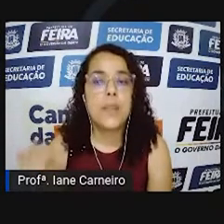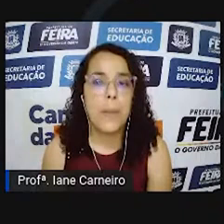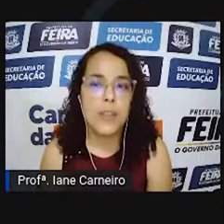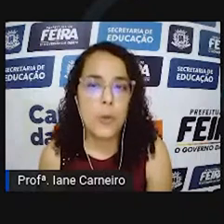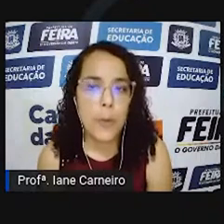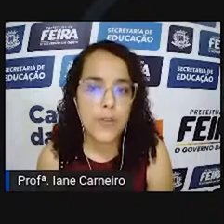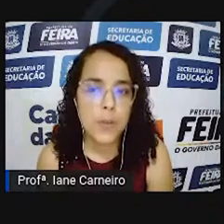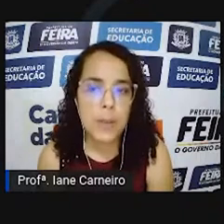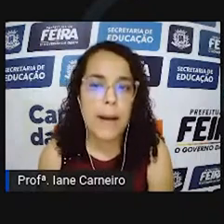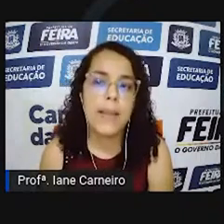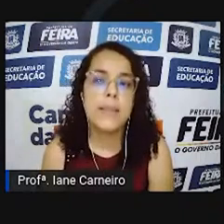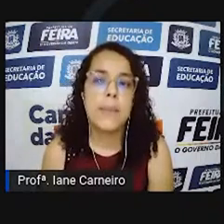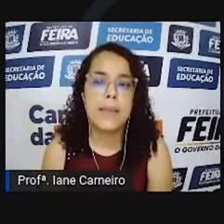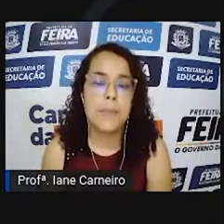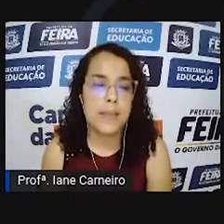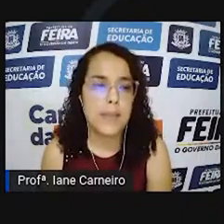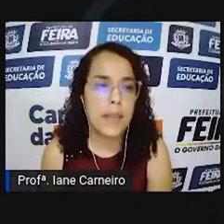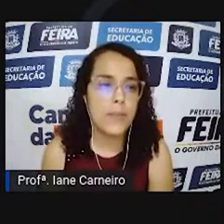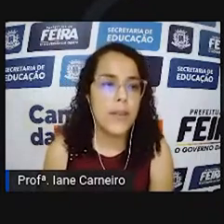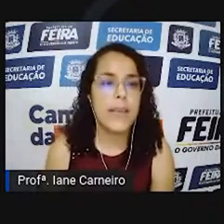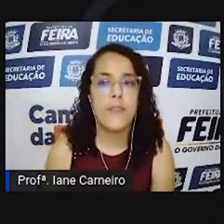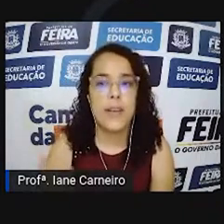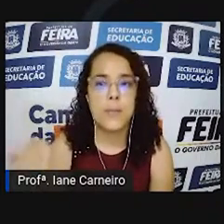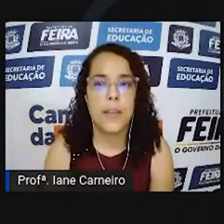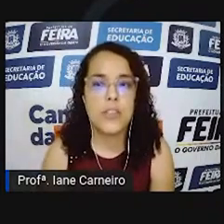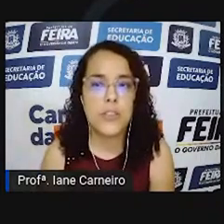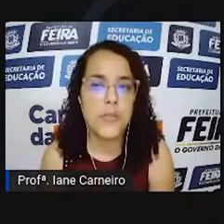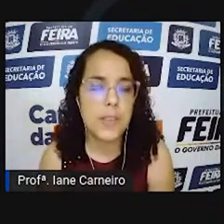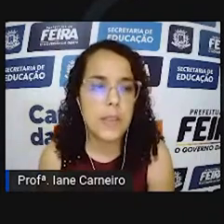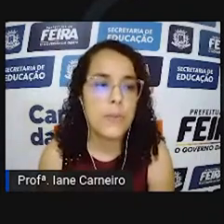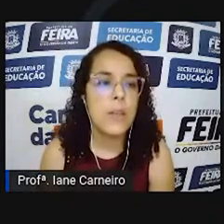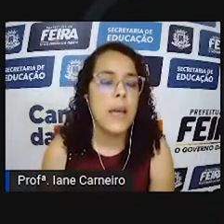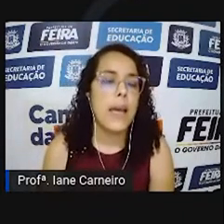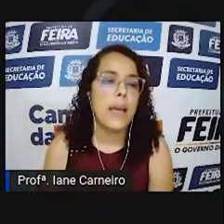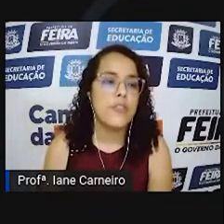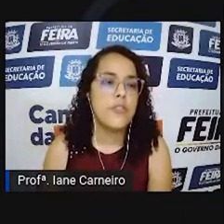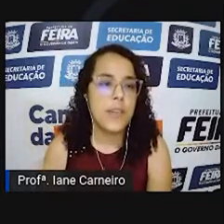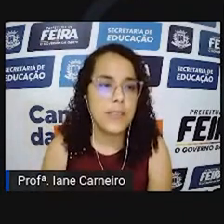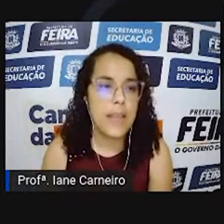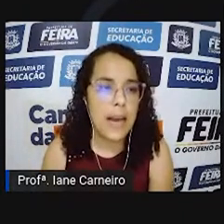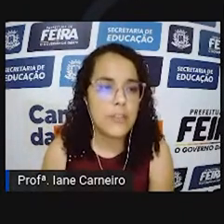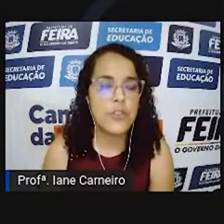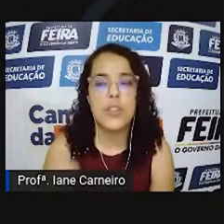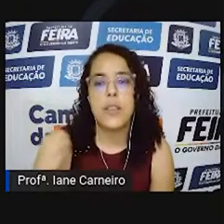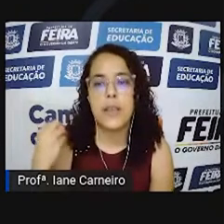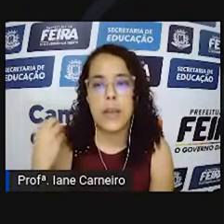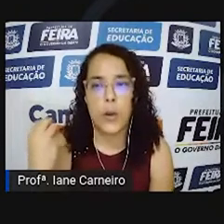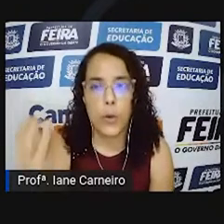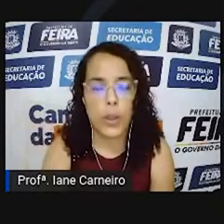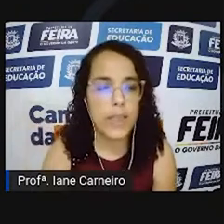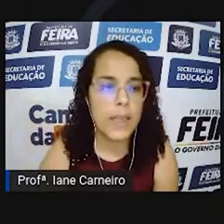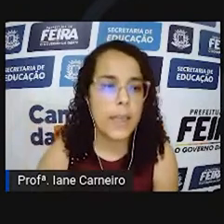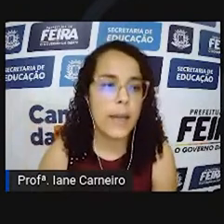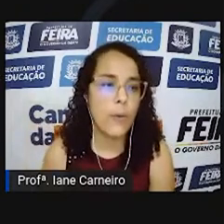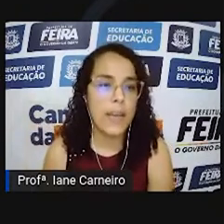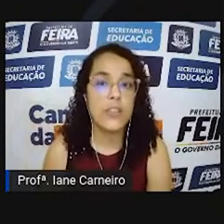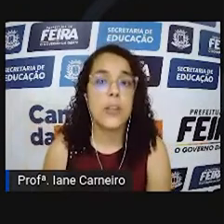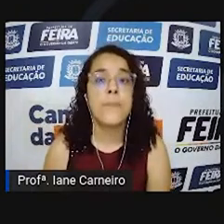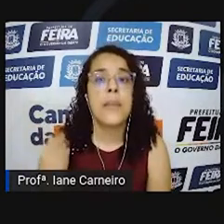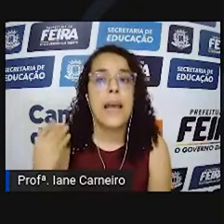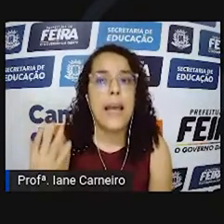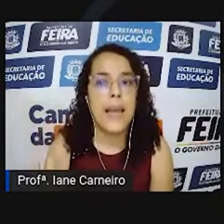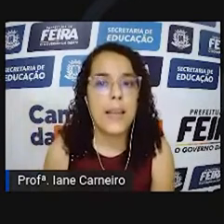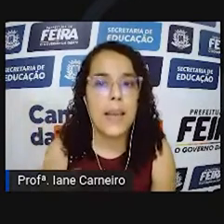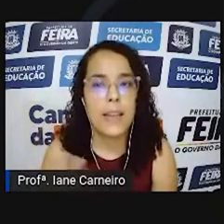que juntamente com a professora Marli Damasceno, né, que faz parte da divisão de diversidade e coordena, né, o